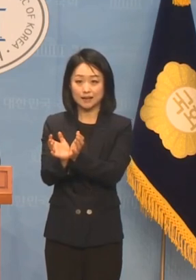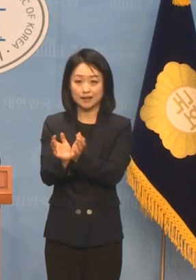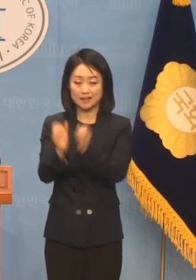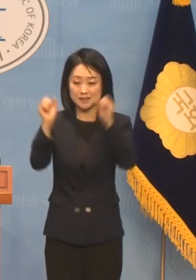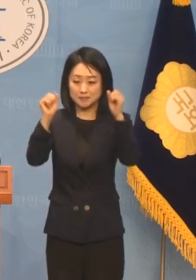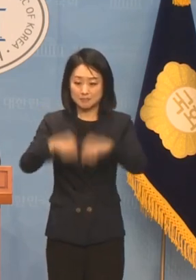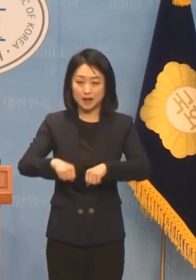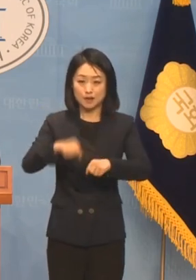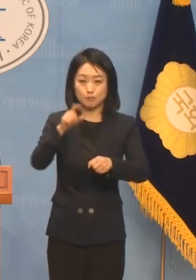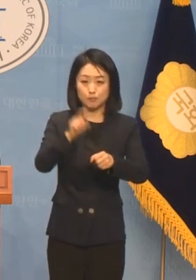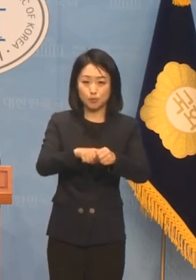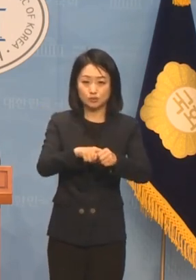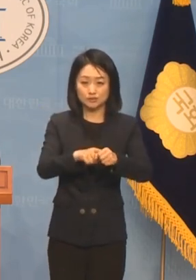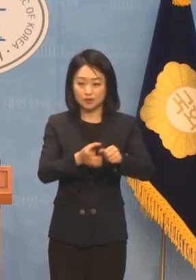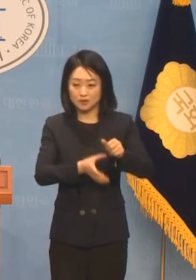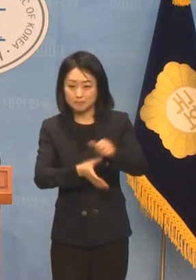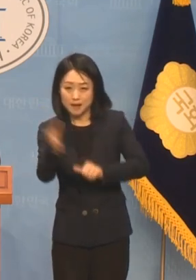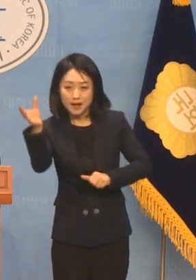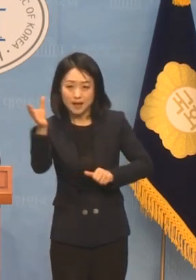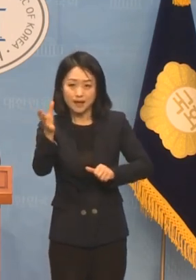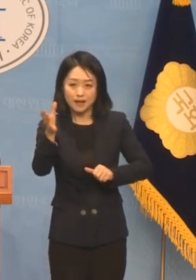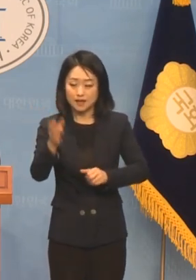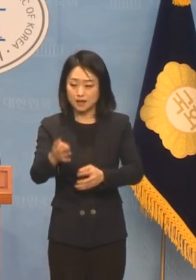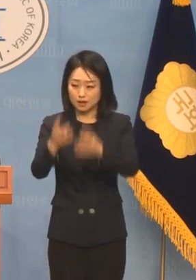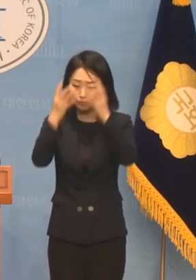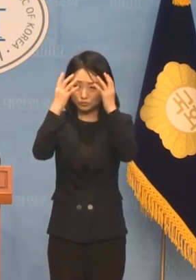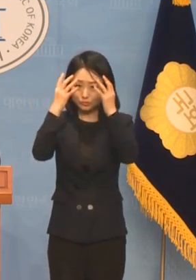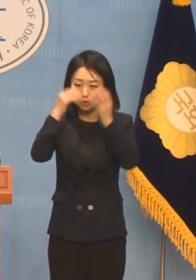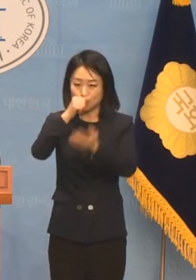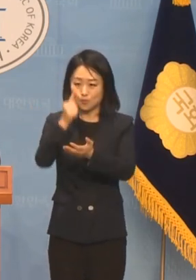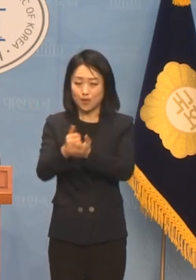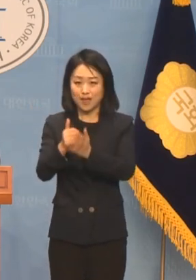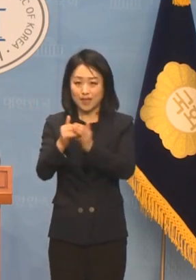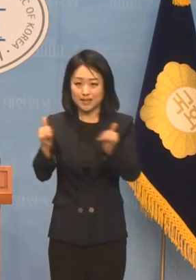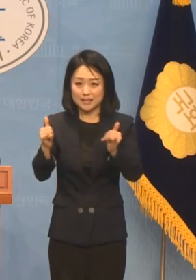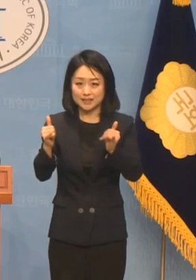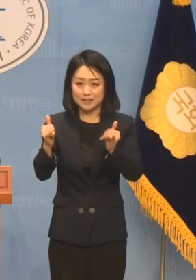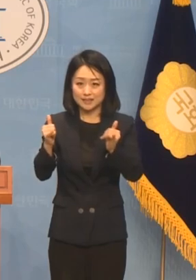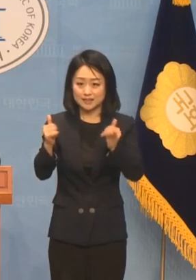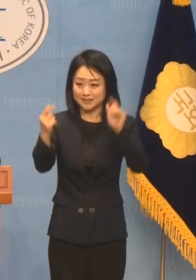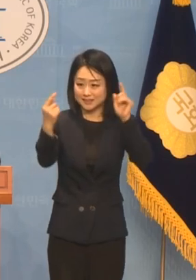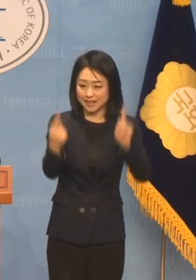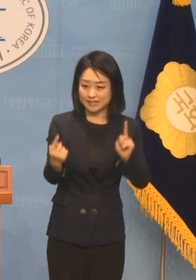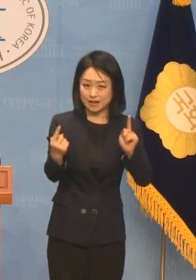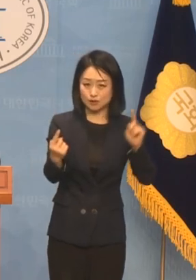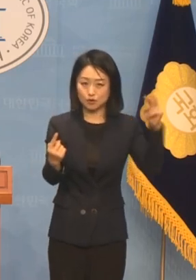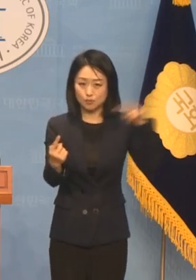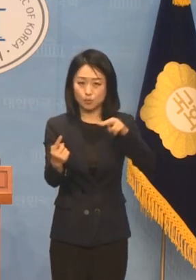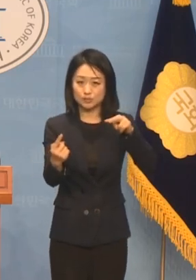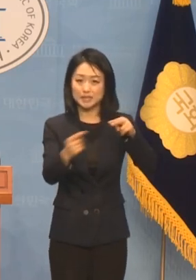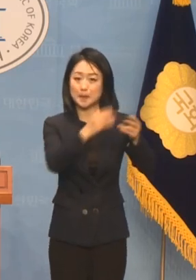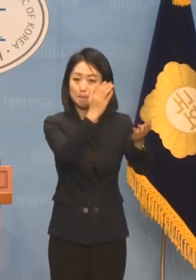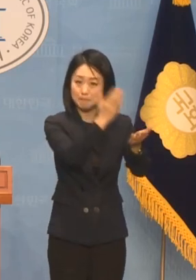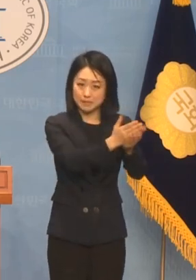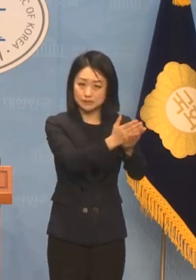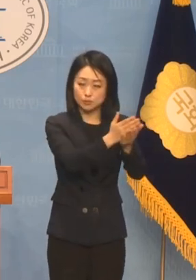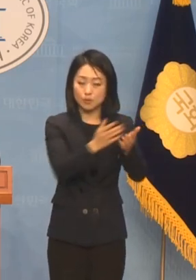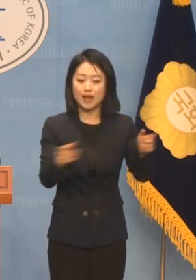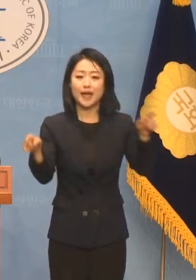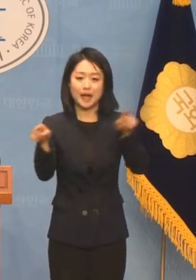절멸해야 할 대상 혹은 구속시킬 피의자로 대해서는 안 됩니다. 함께 머리를